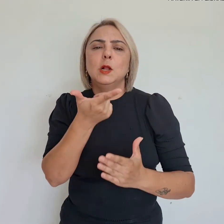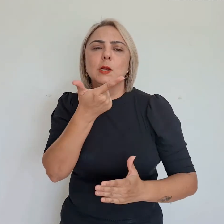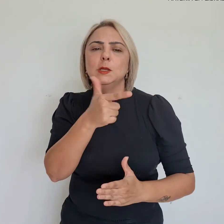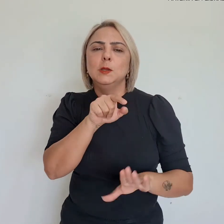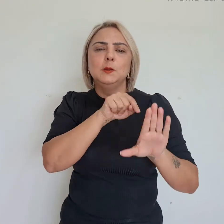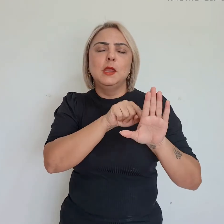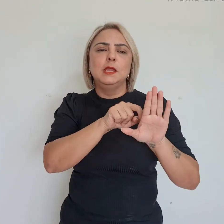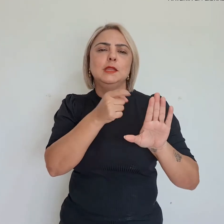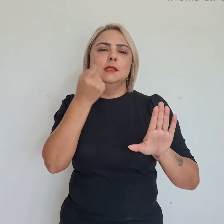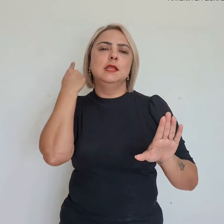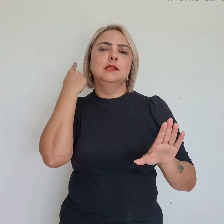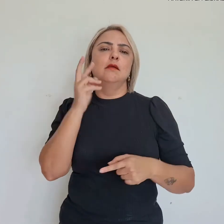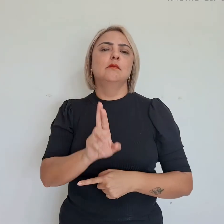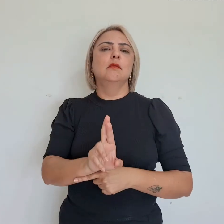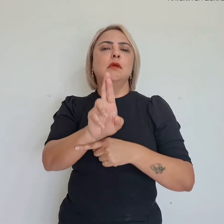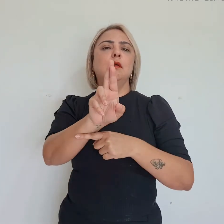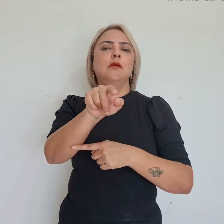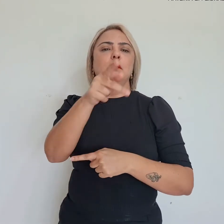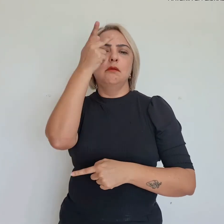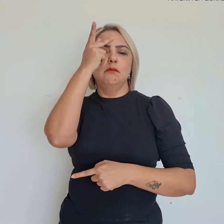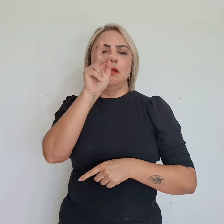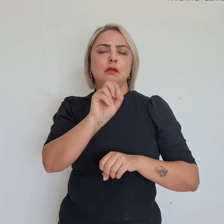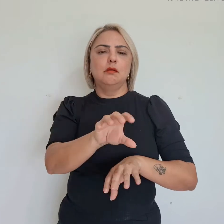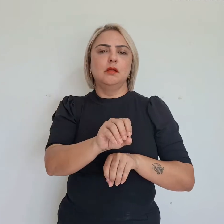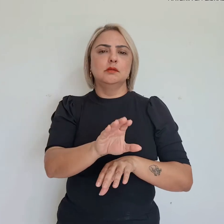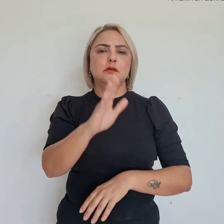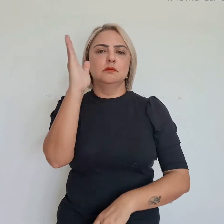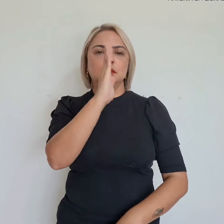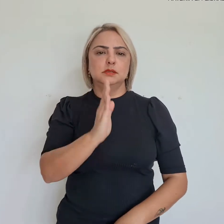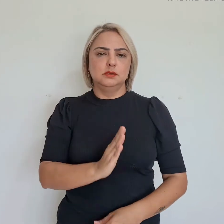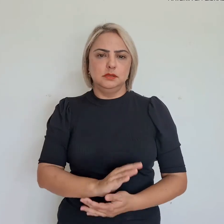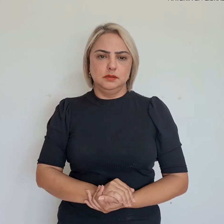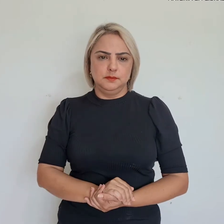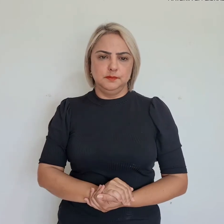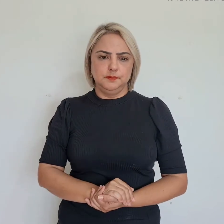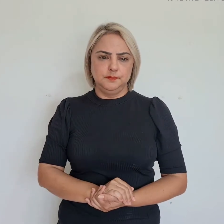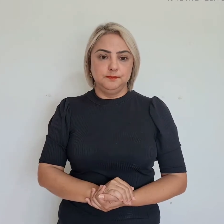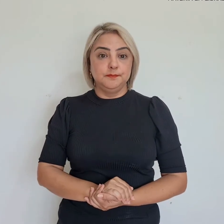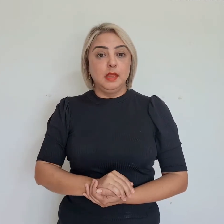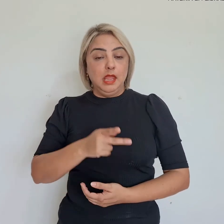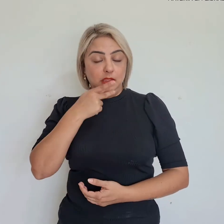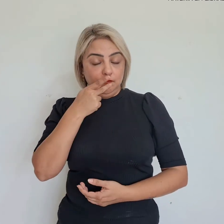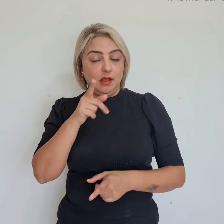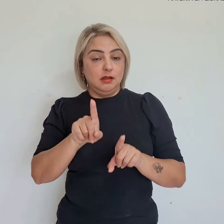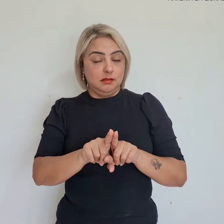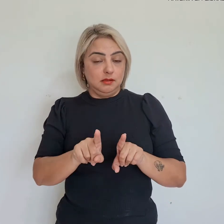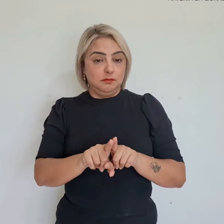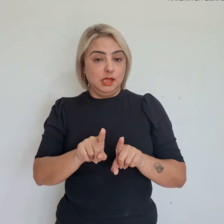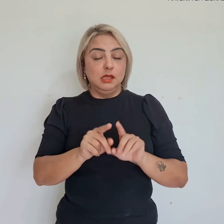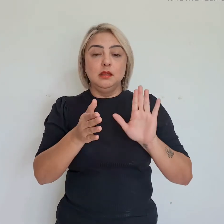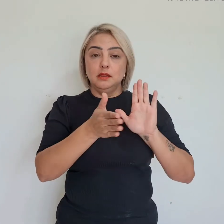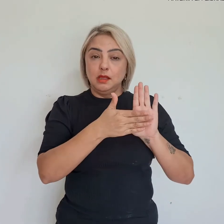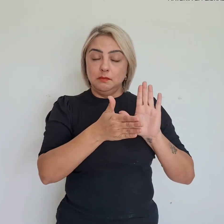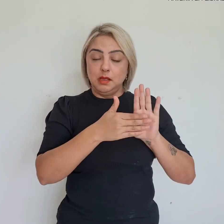como referência para a educação brasileira. Ricci diz ainda que na pauta da educação,